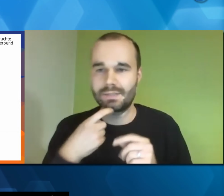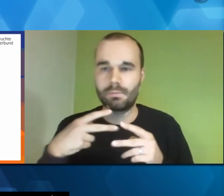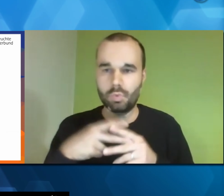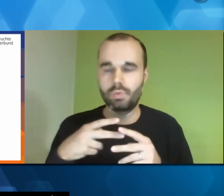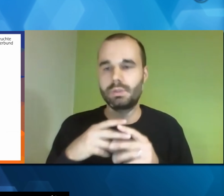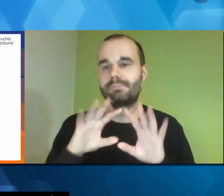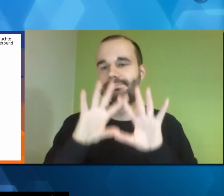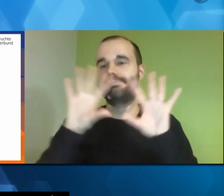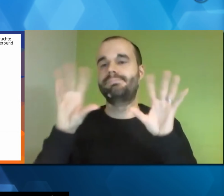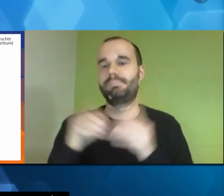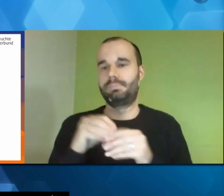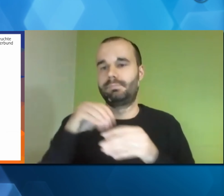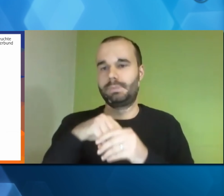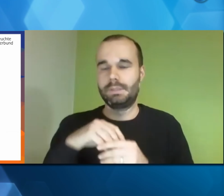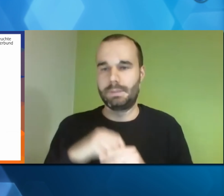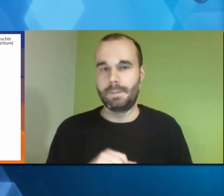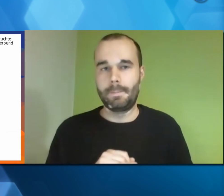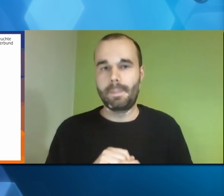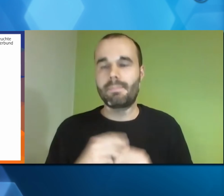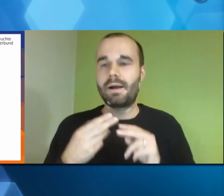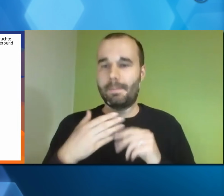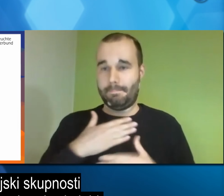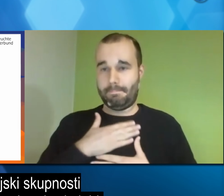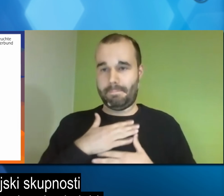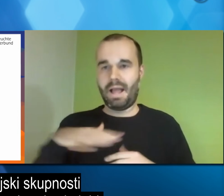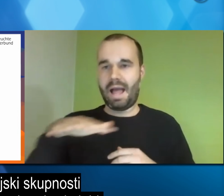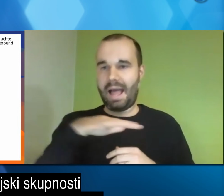govoru in tako naprej.